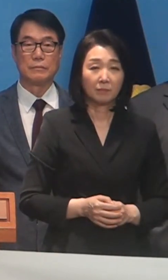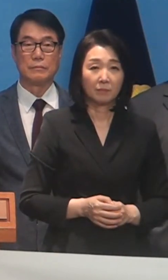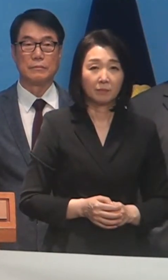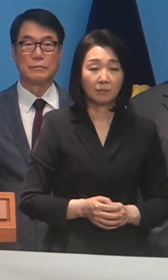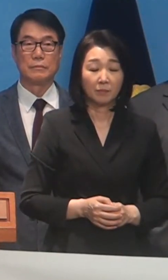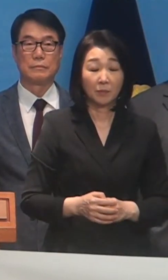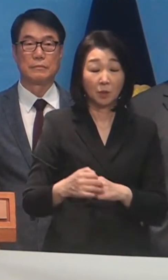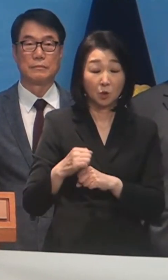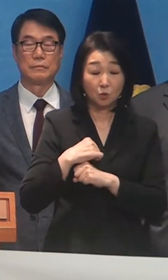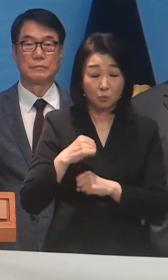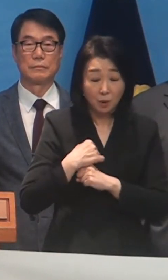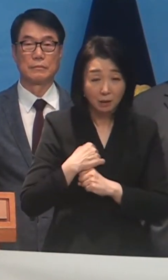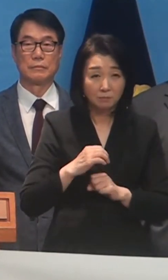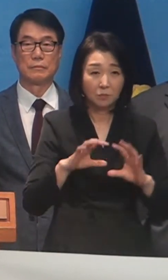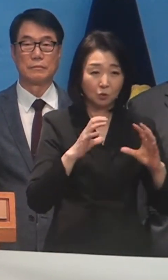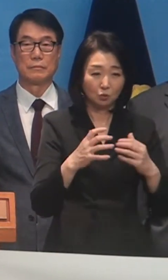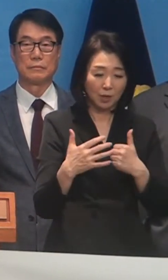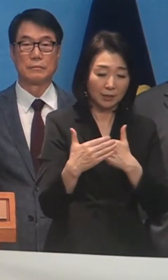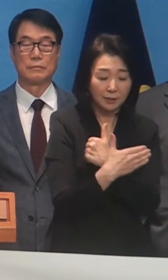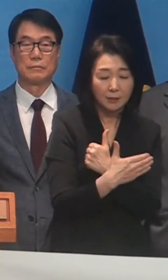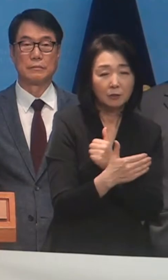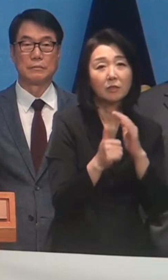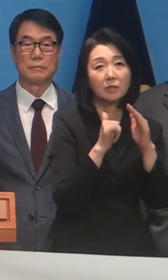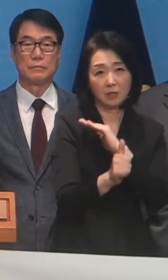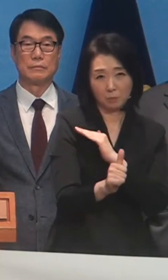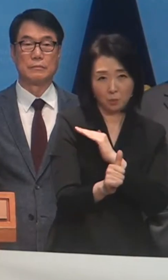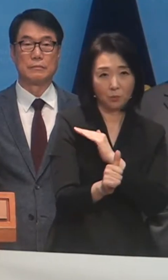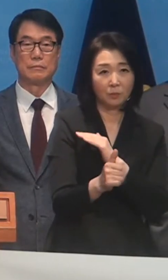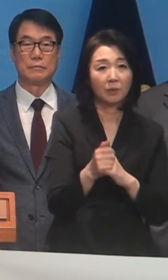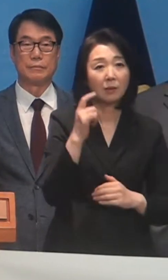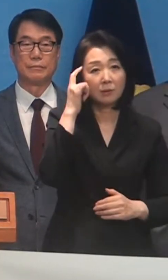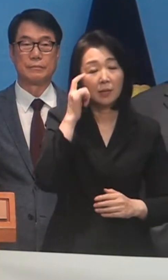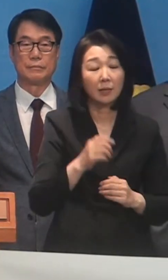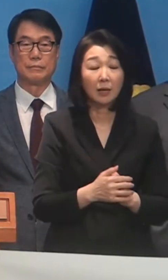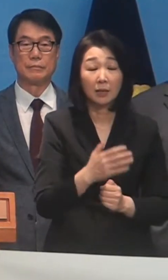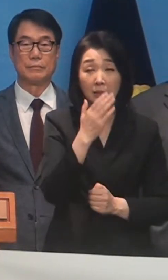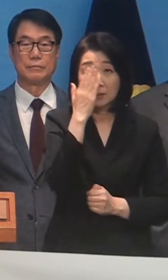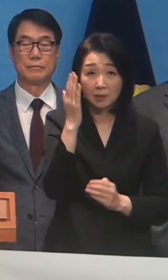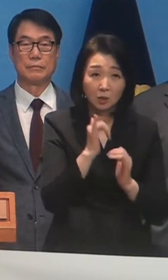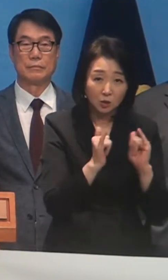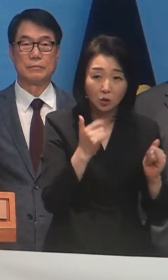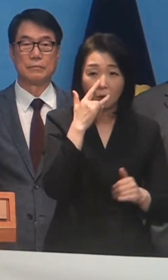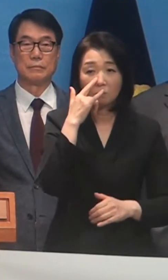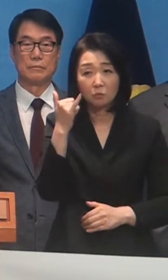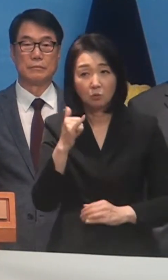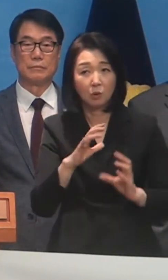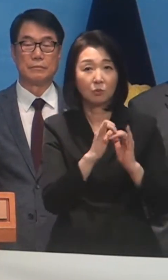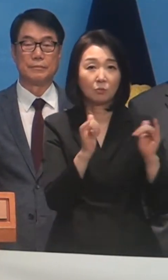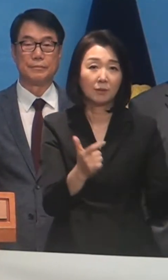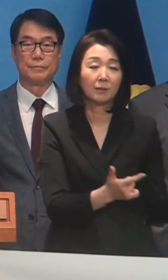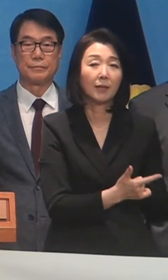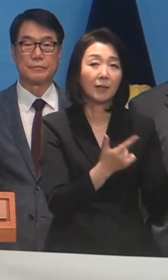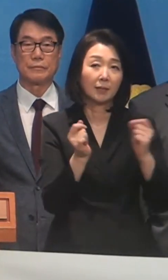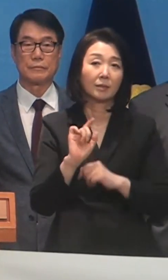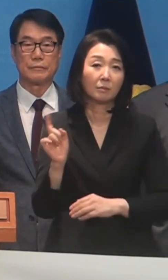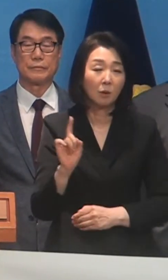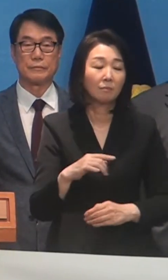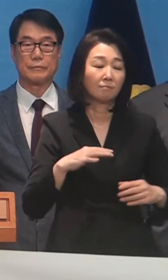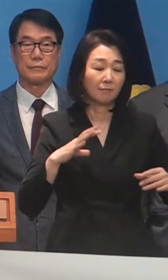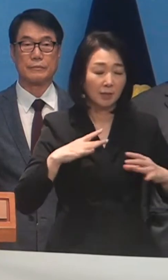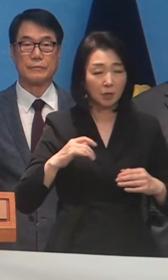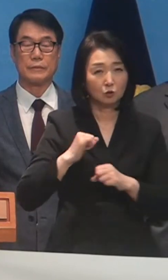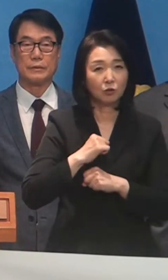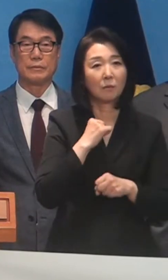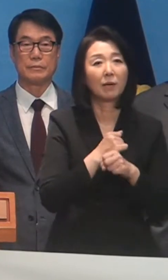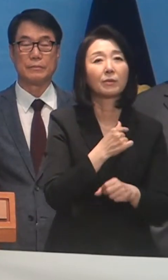국방을 국가 자긍심을 지키는 상징으로 보고 있습니다. 청년과 부모, 국민 모두에게 자랑스러운